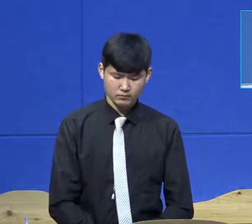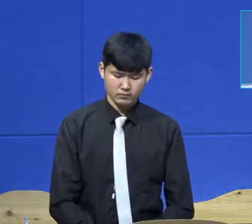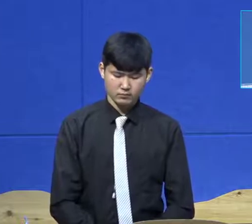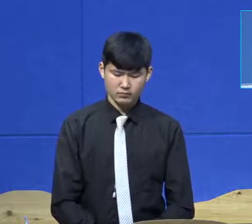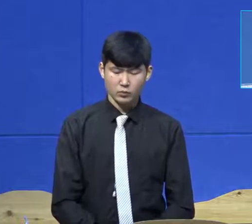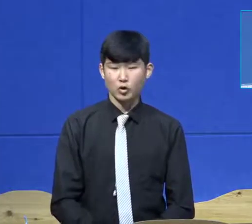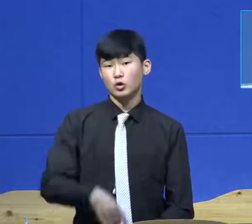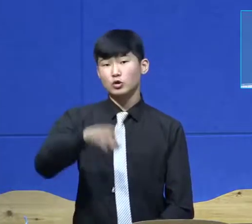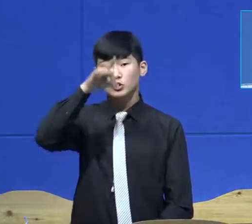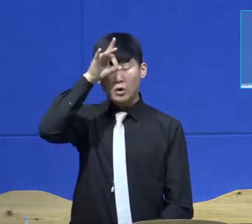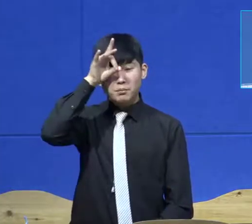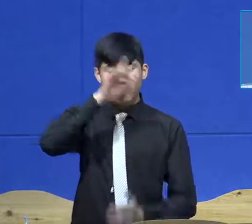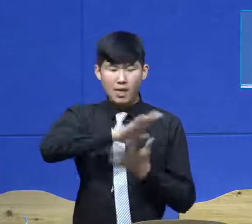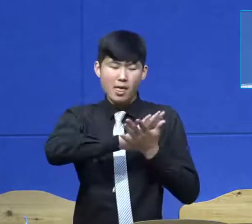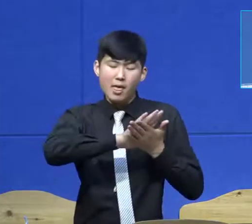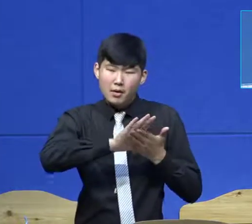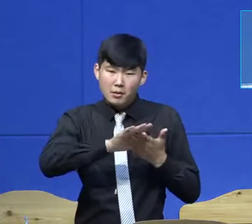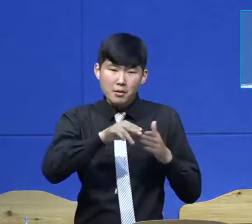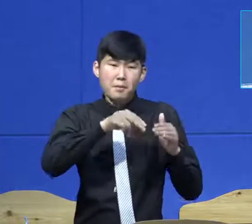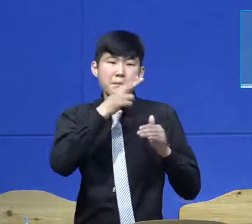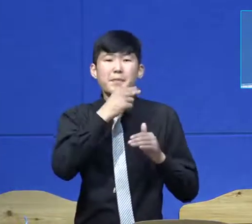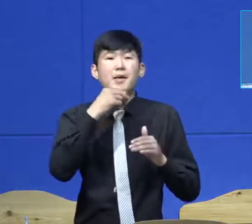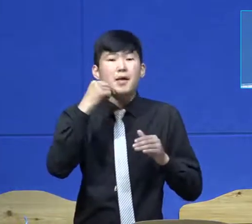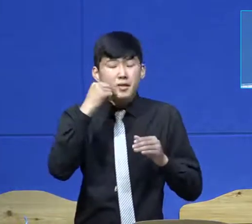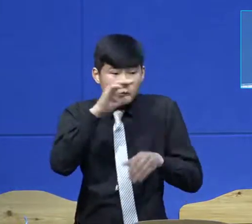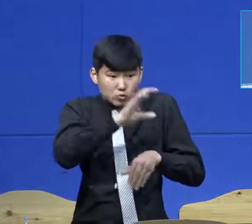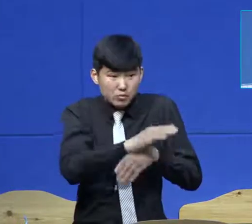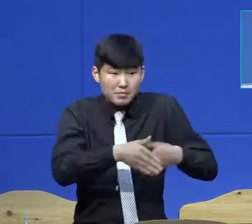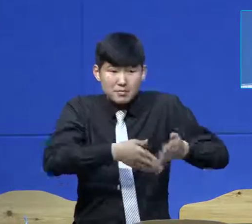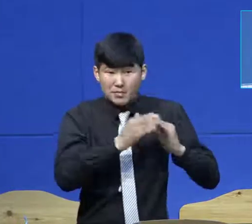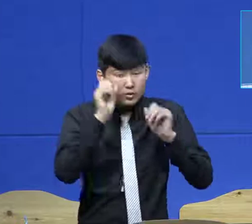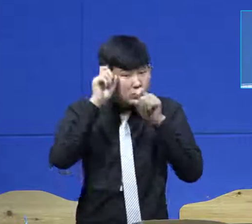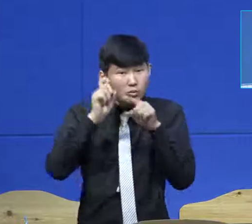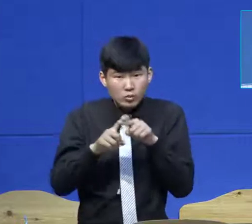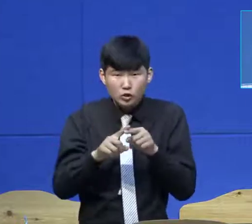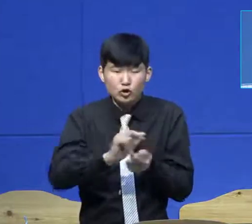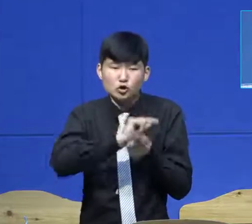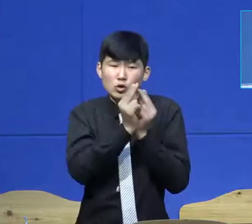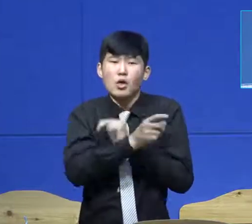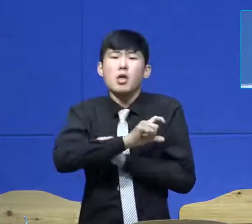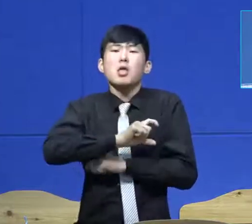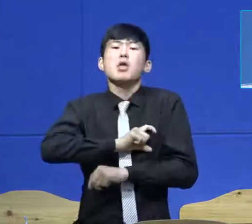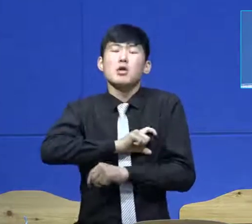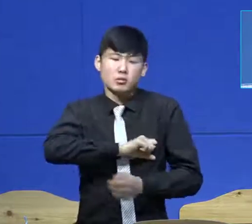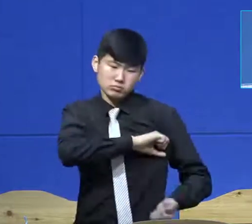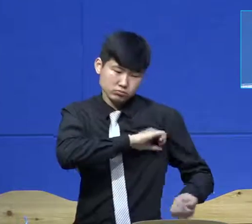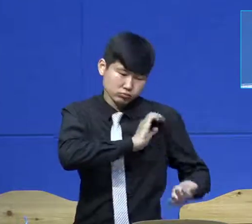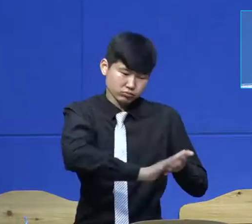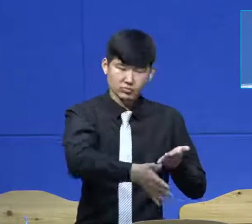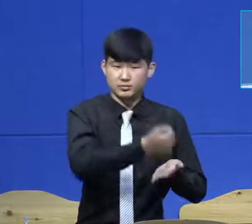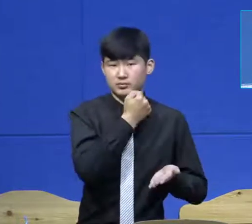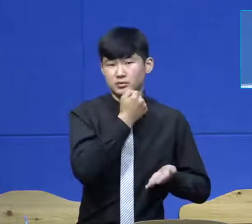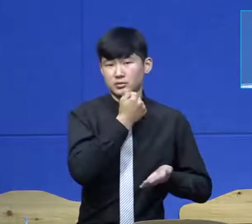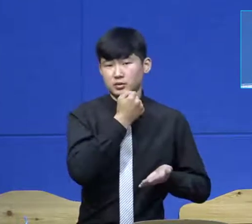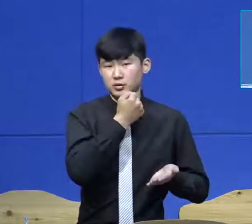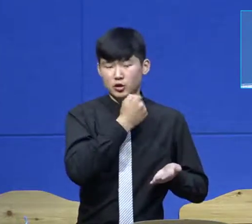Ромийн Ариун Петрийн сүм гэж барихын тулд энэ золилтын эрх гэж юм бодлоцсон.